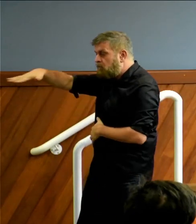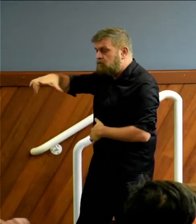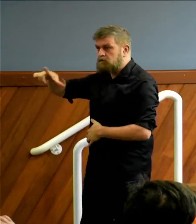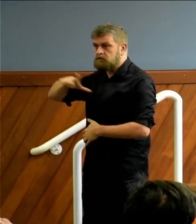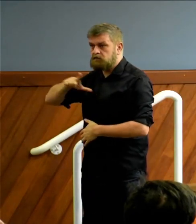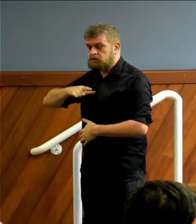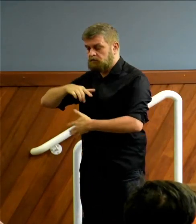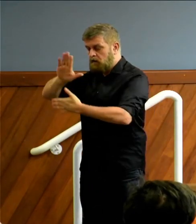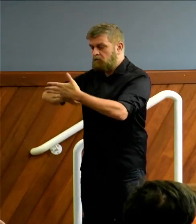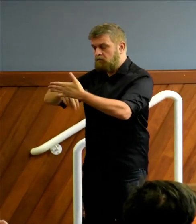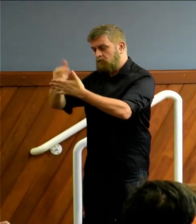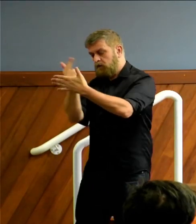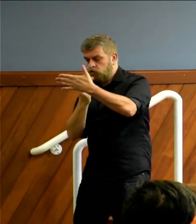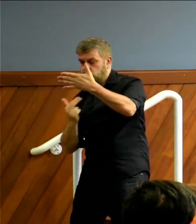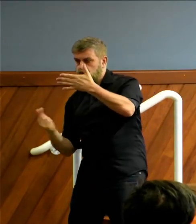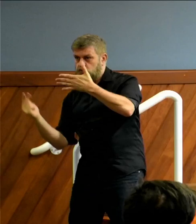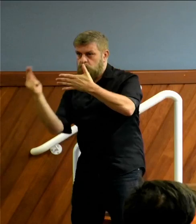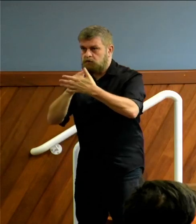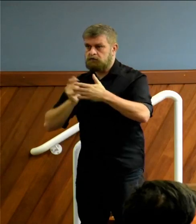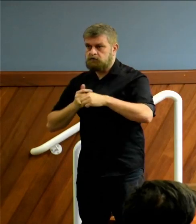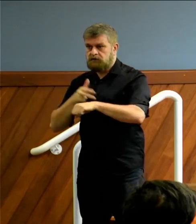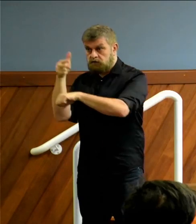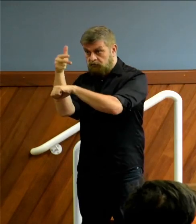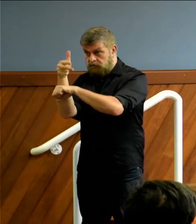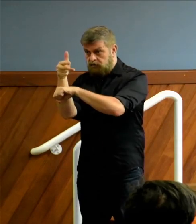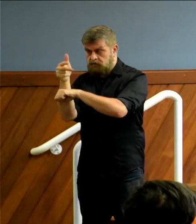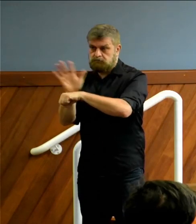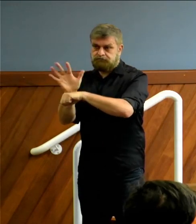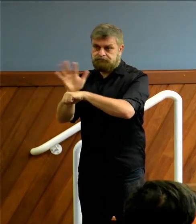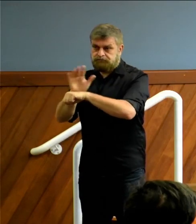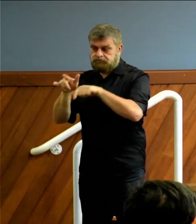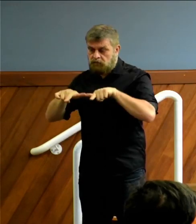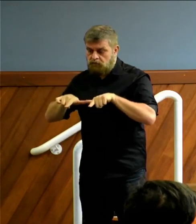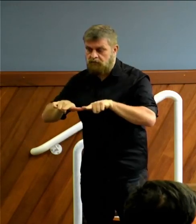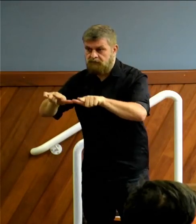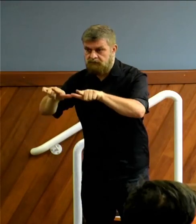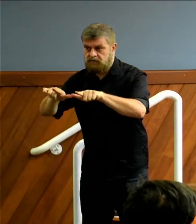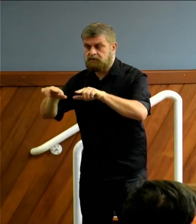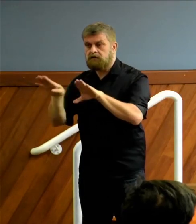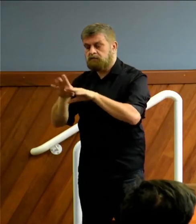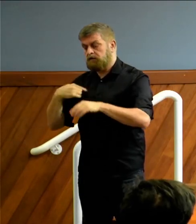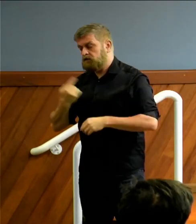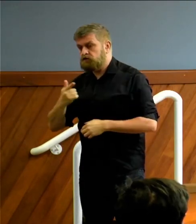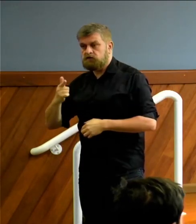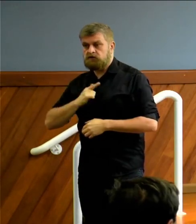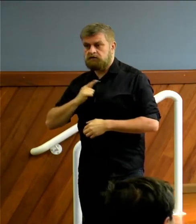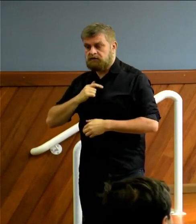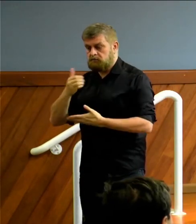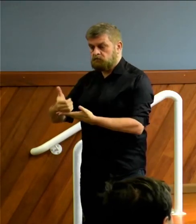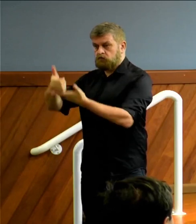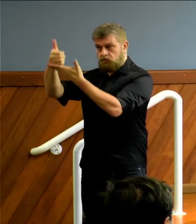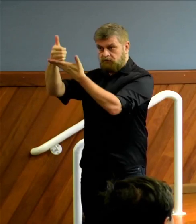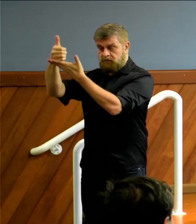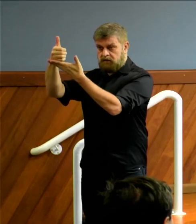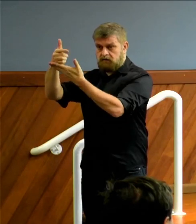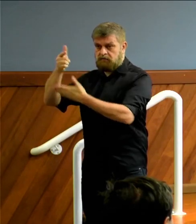pintura a óleo sobre tela, mesmo que a gente tivesse um vídeo, né, sobre, sei lá, uma fita VHS, mesmo que a gente tivesse um troféu, né,